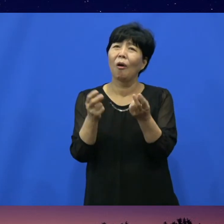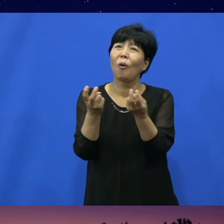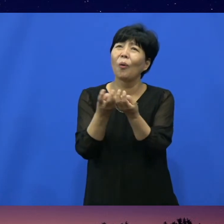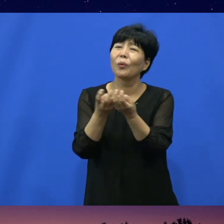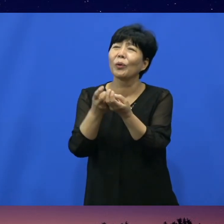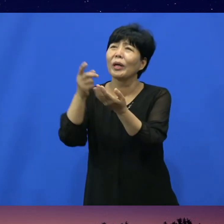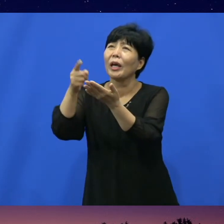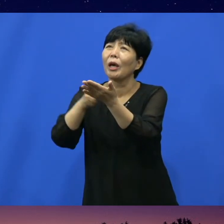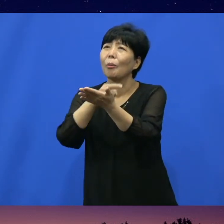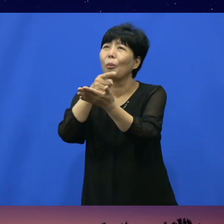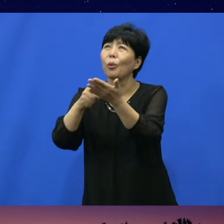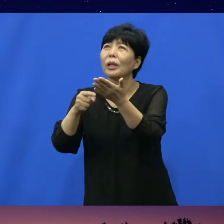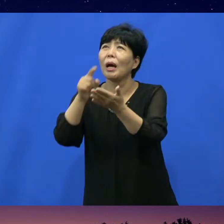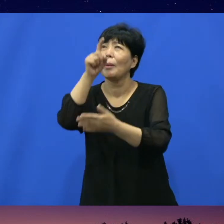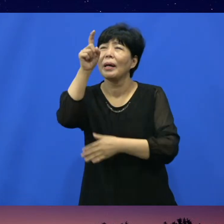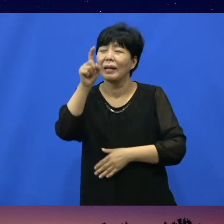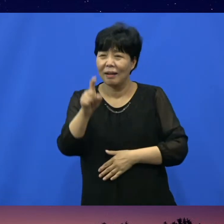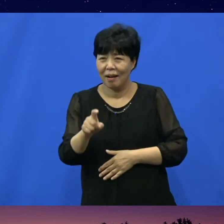하는 게 우리 신앙입니다.